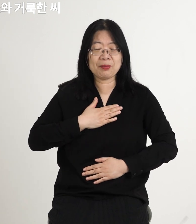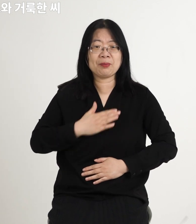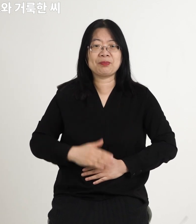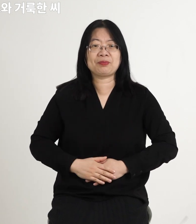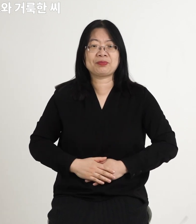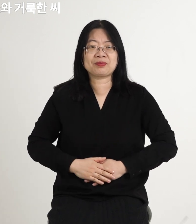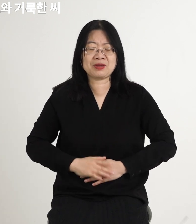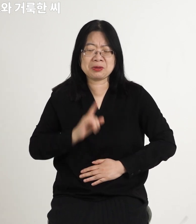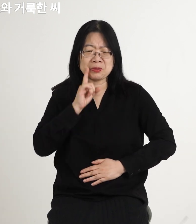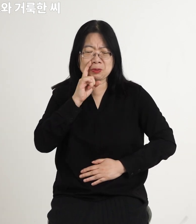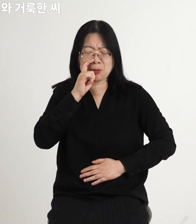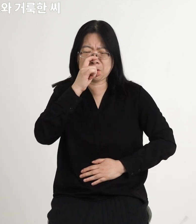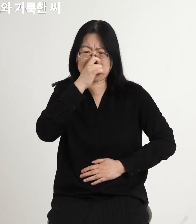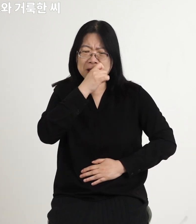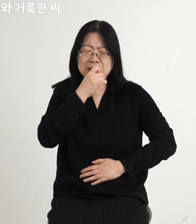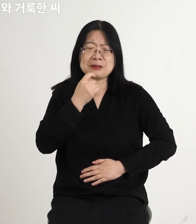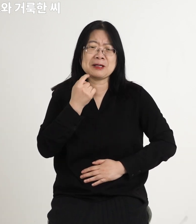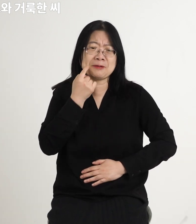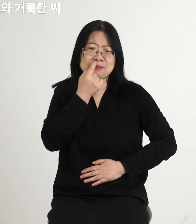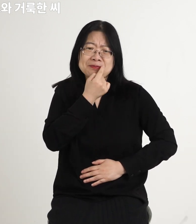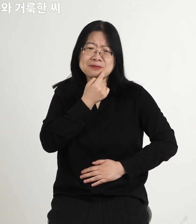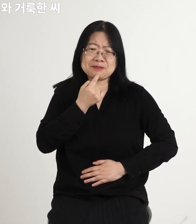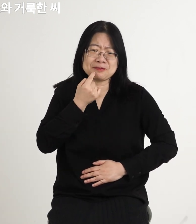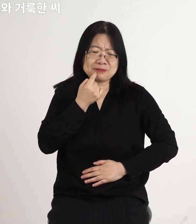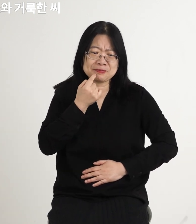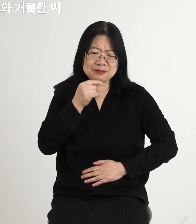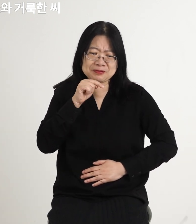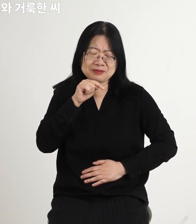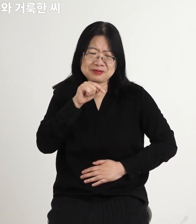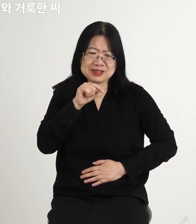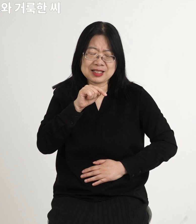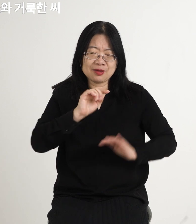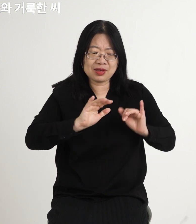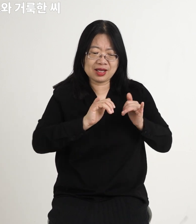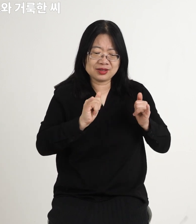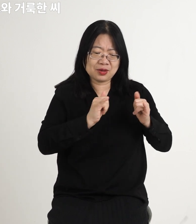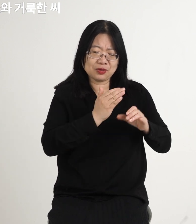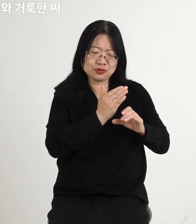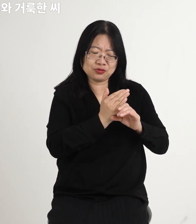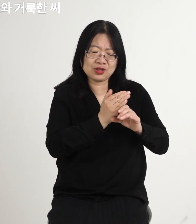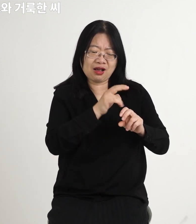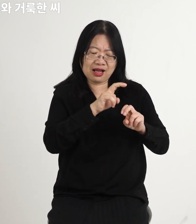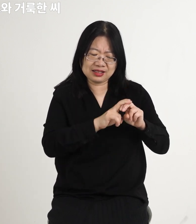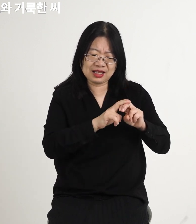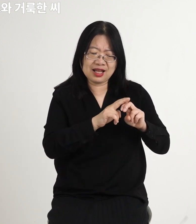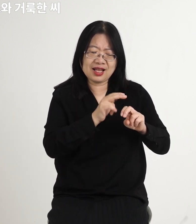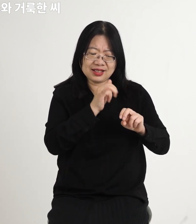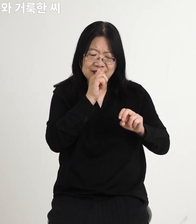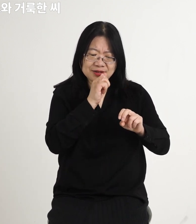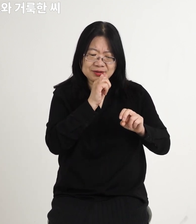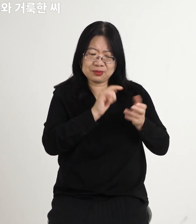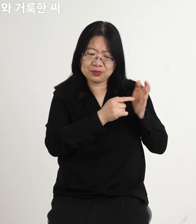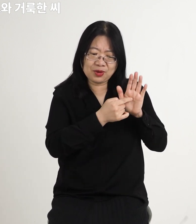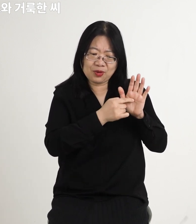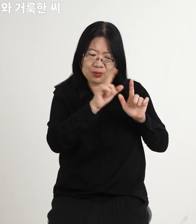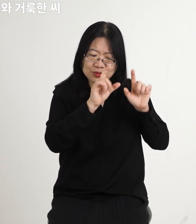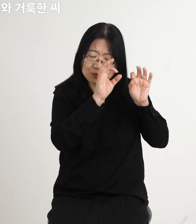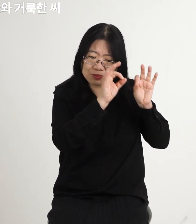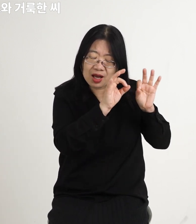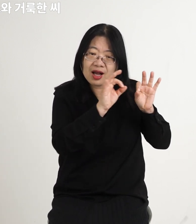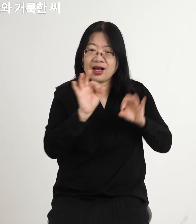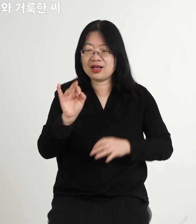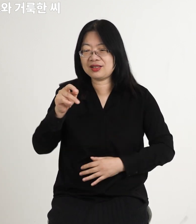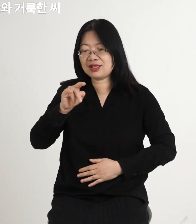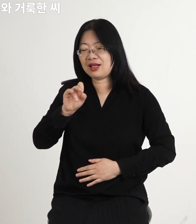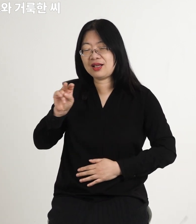부정한 입술의 백성 가운데 앉아 있다는 표현으로 봐서 이사야는 백성들의